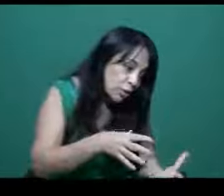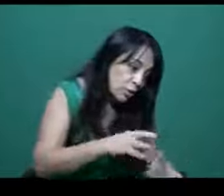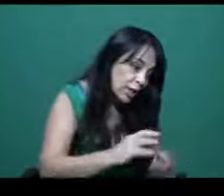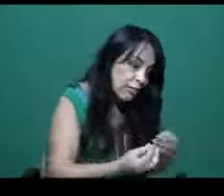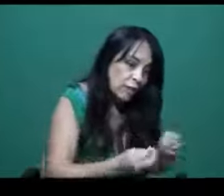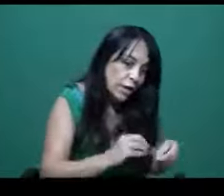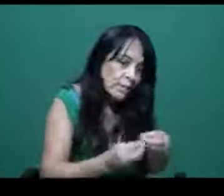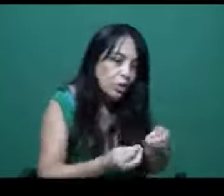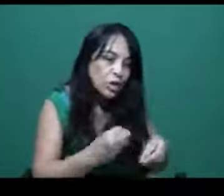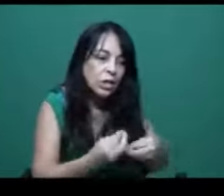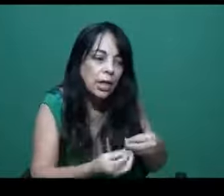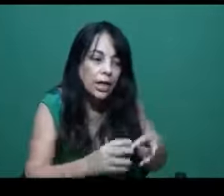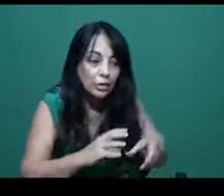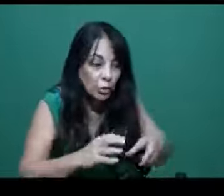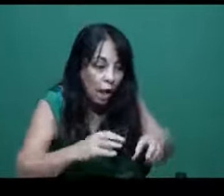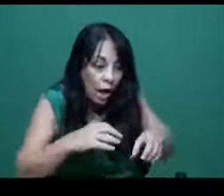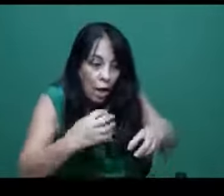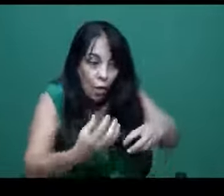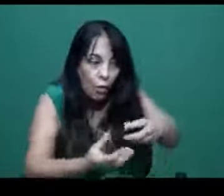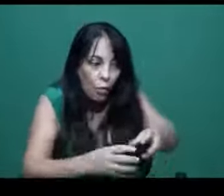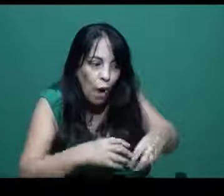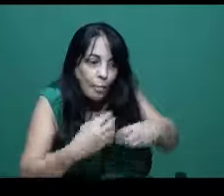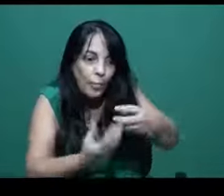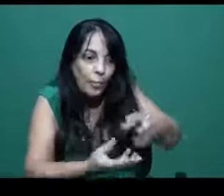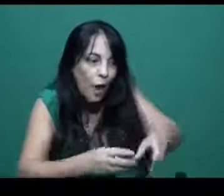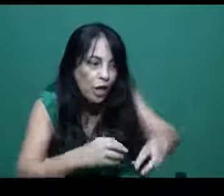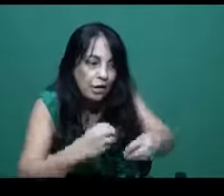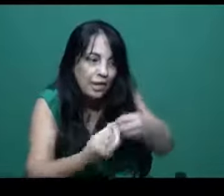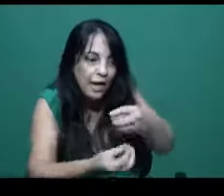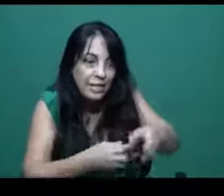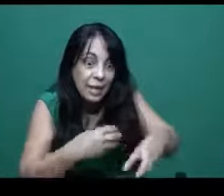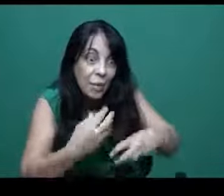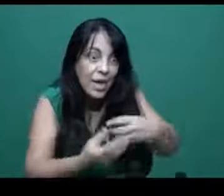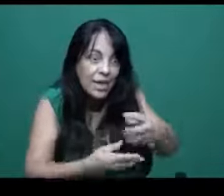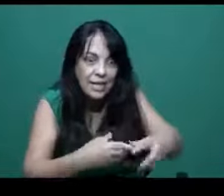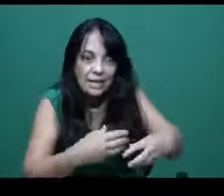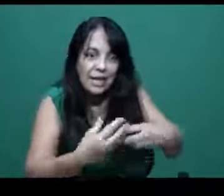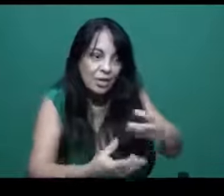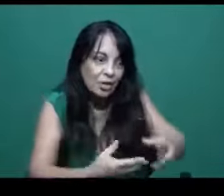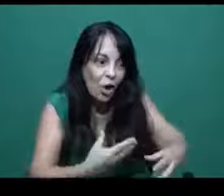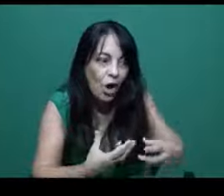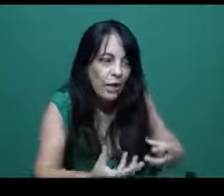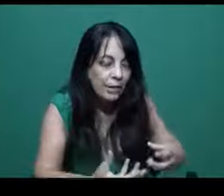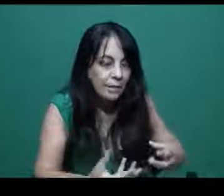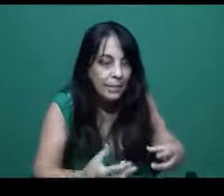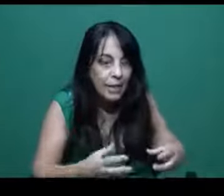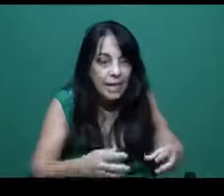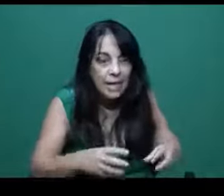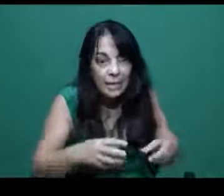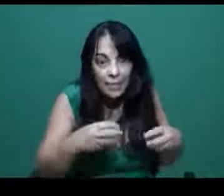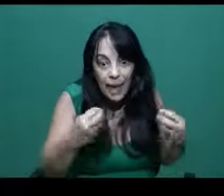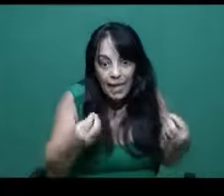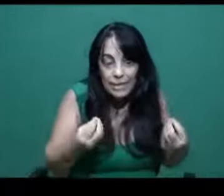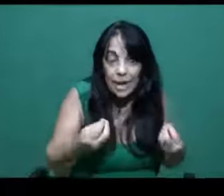o livro ali mostrando a proposta, né, a sequência da história, e mais a